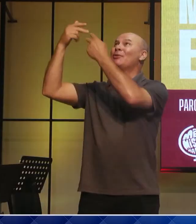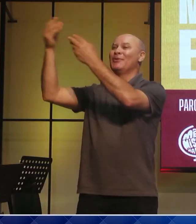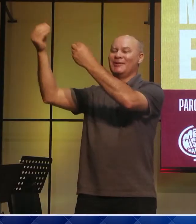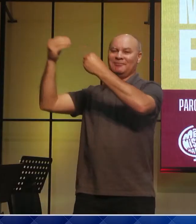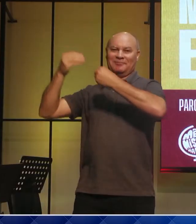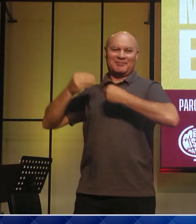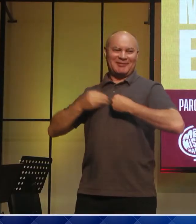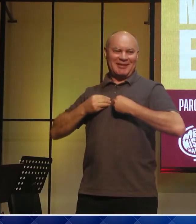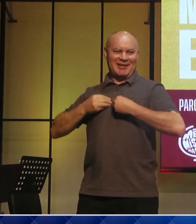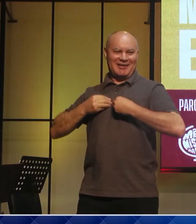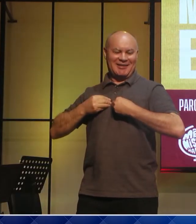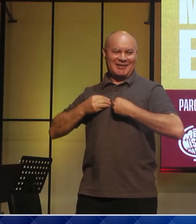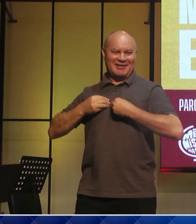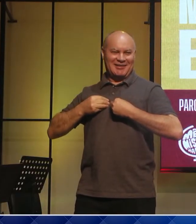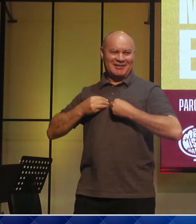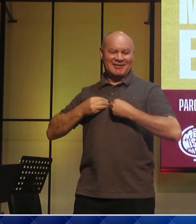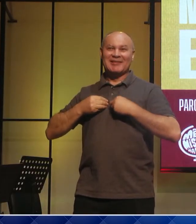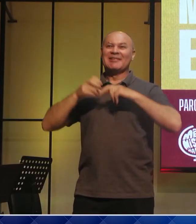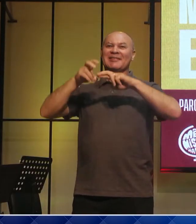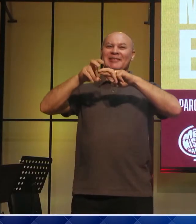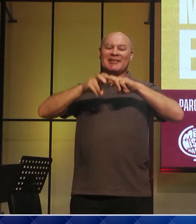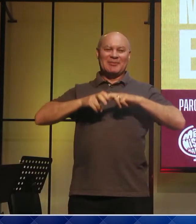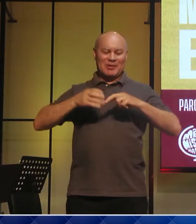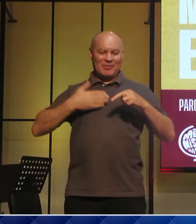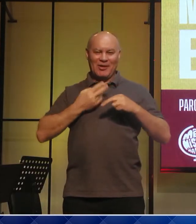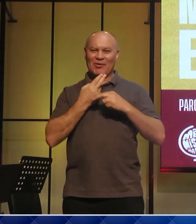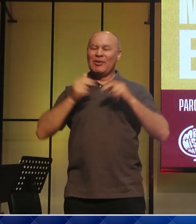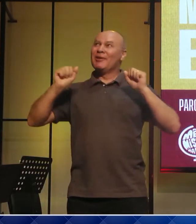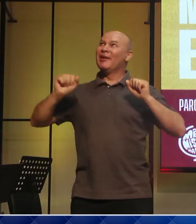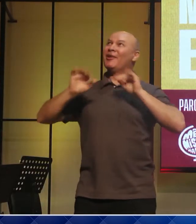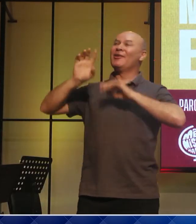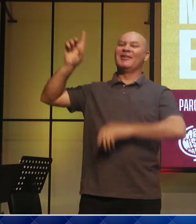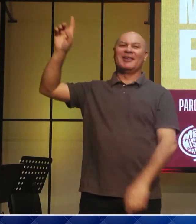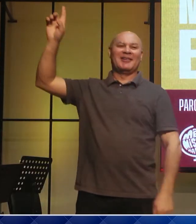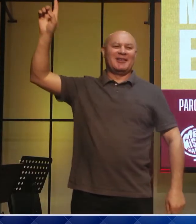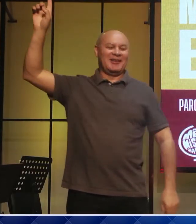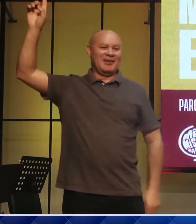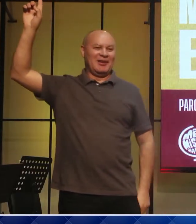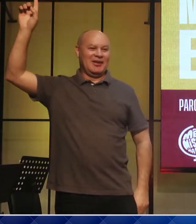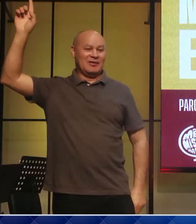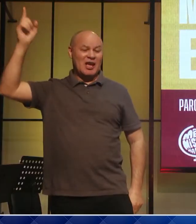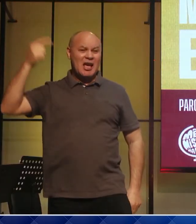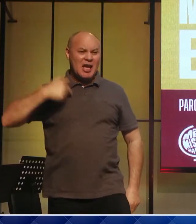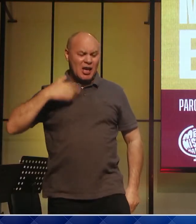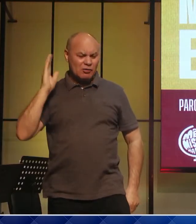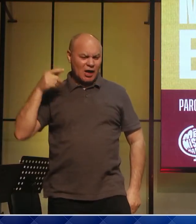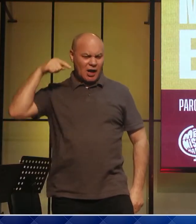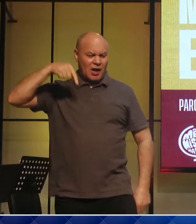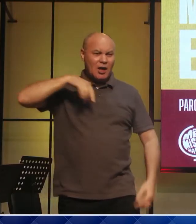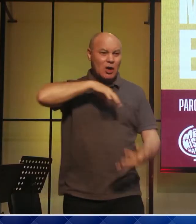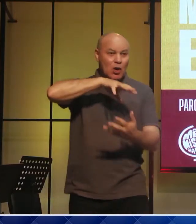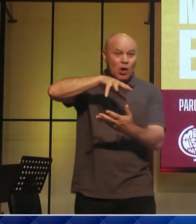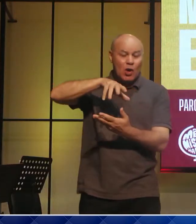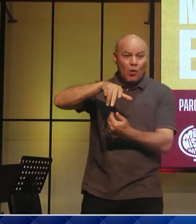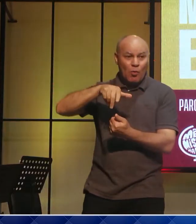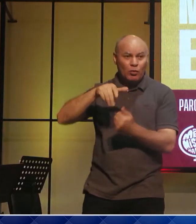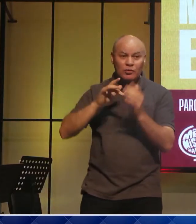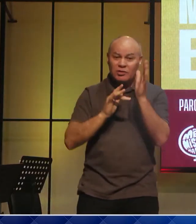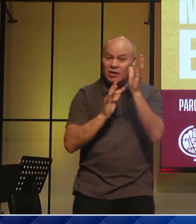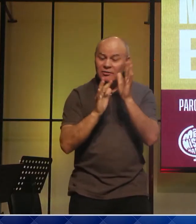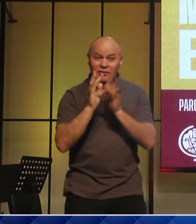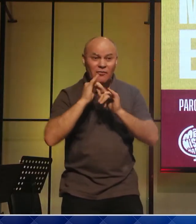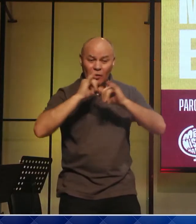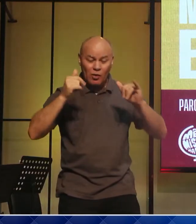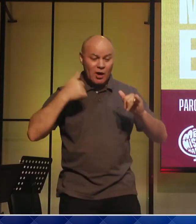eu sou glorificado. Já não estou no mundo, mas eles continuam no mundo, enquanto eu vou